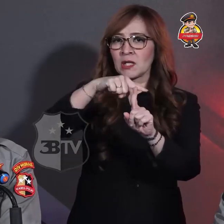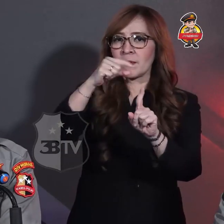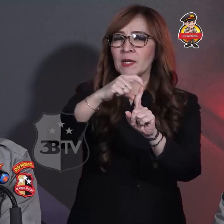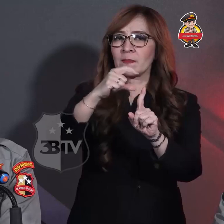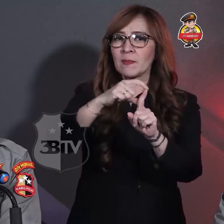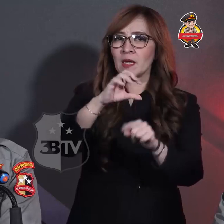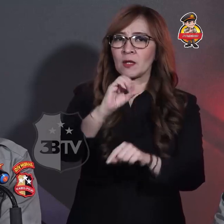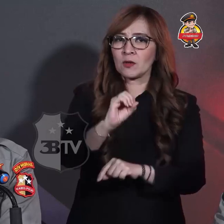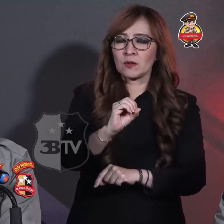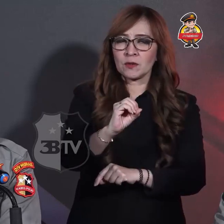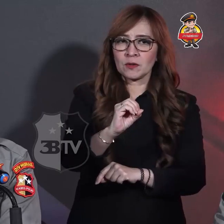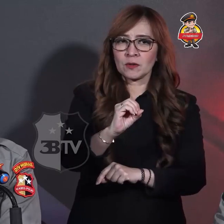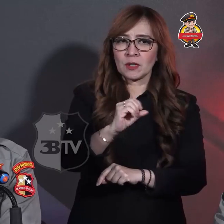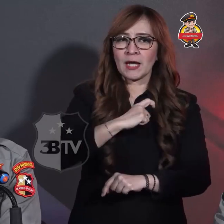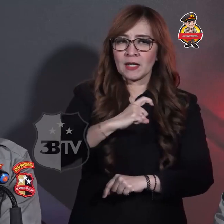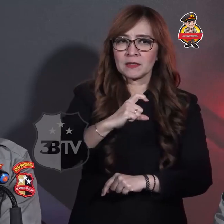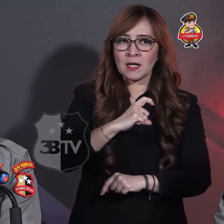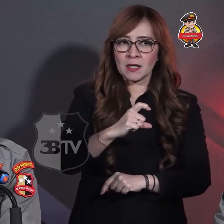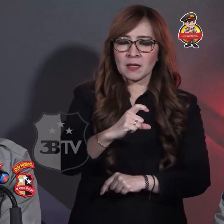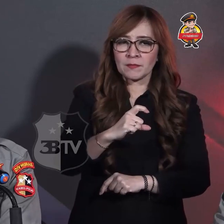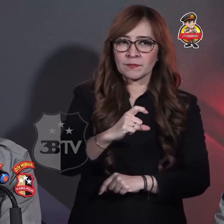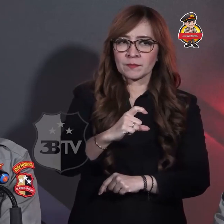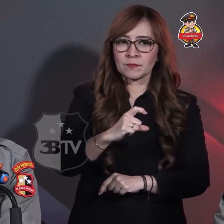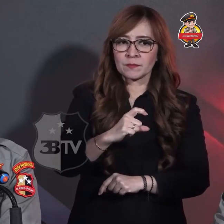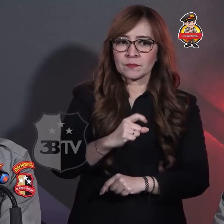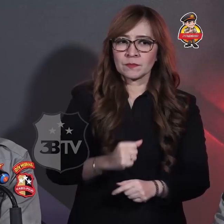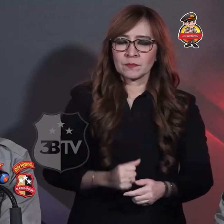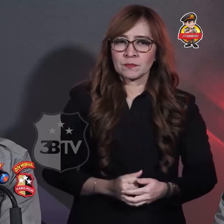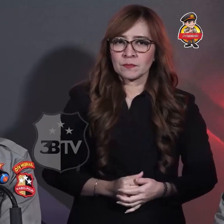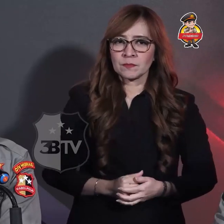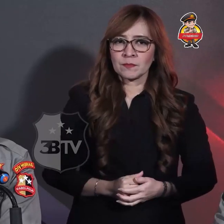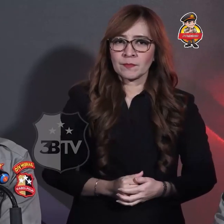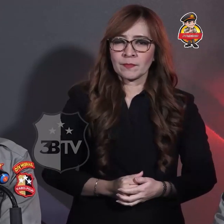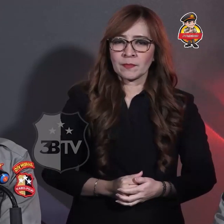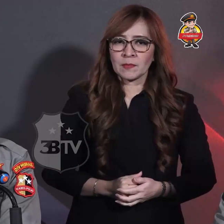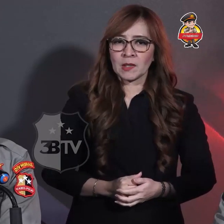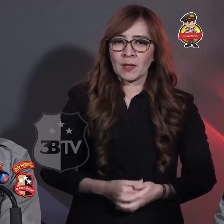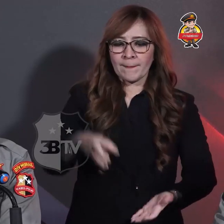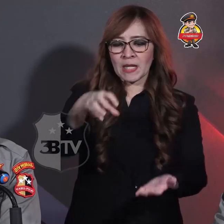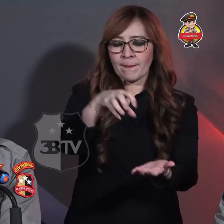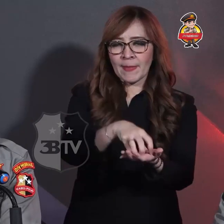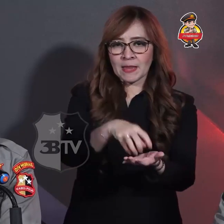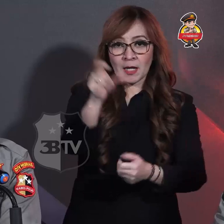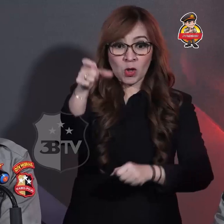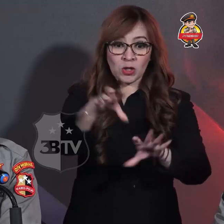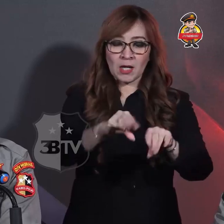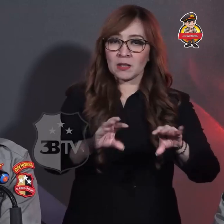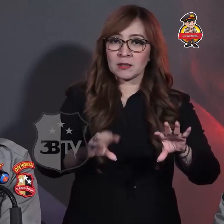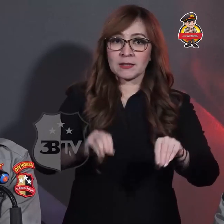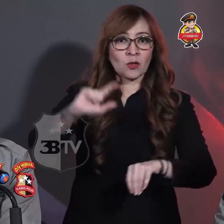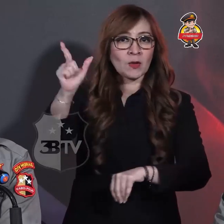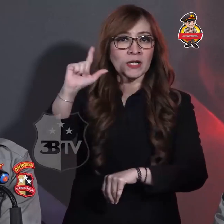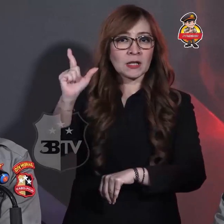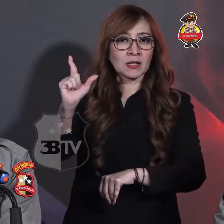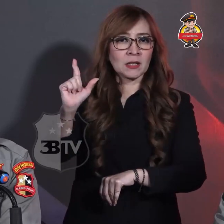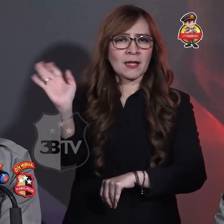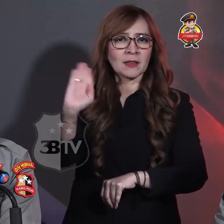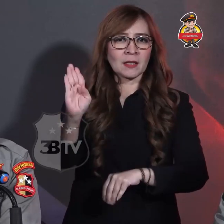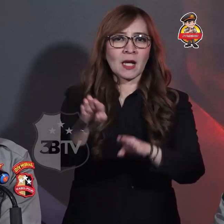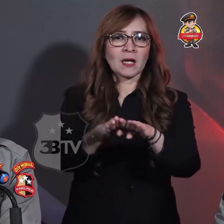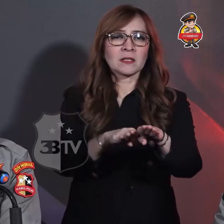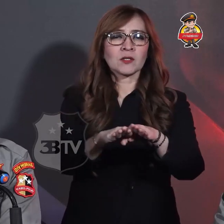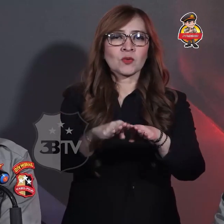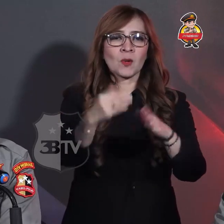yang dengan modus melaksanakan penempatan pekerja migran yang tidak memenuhi